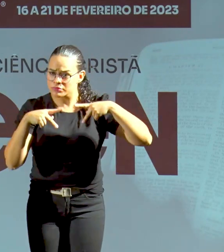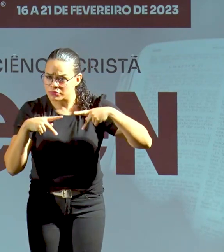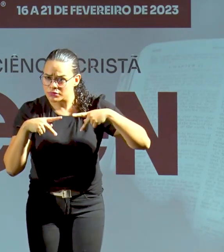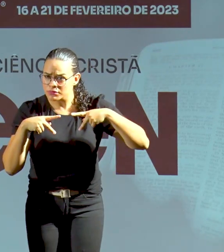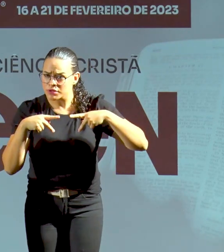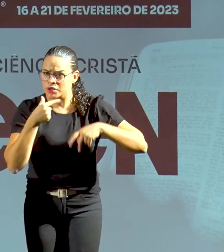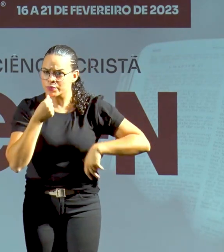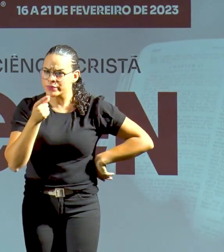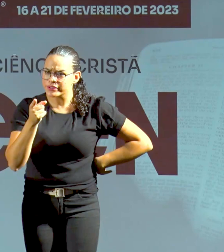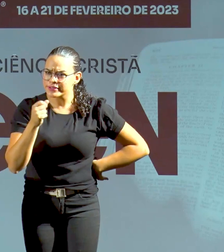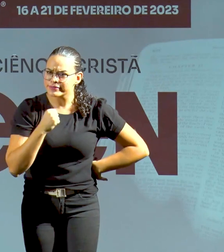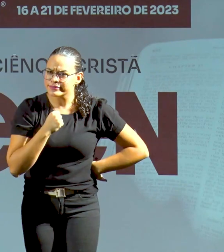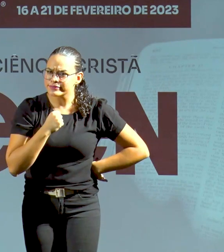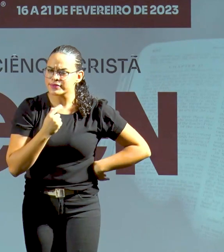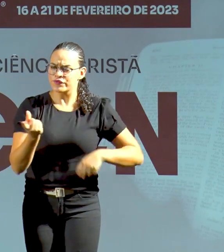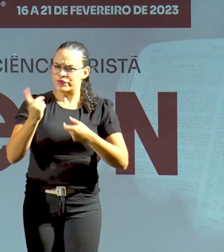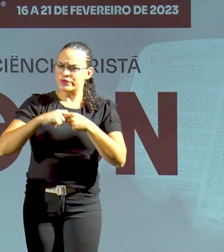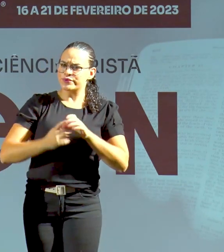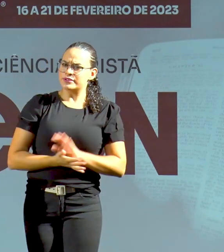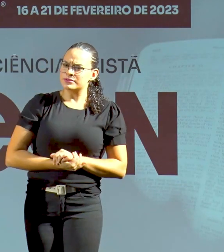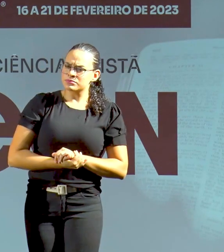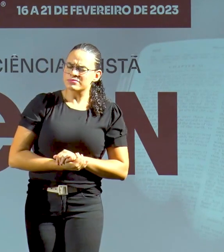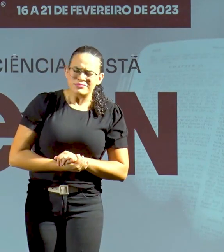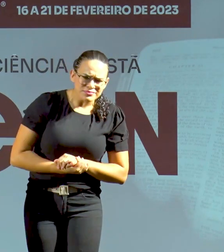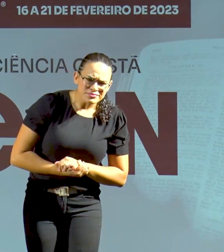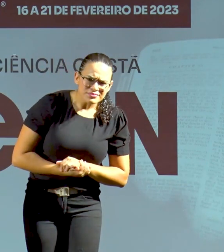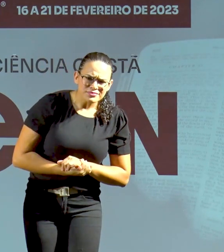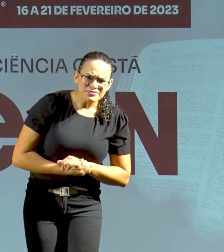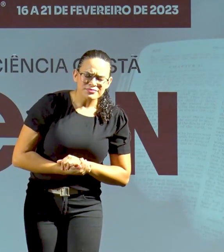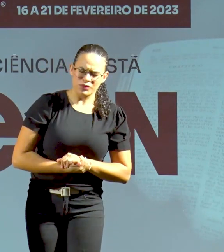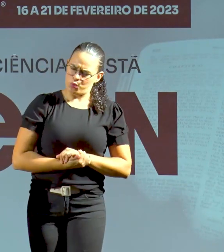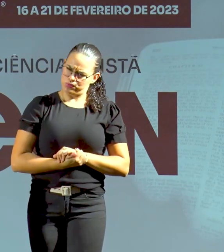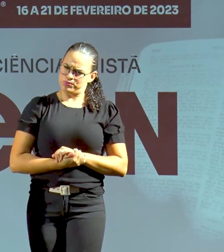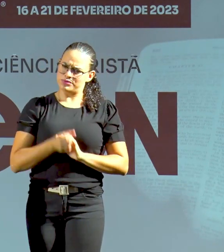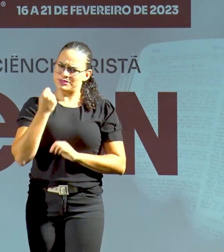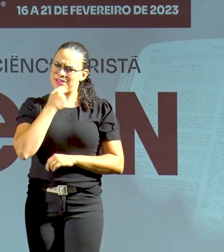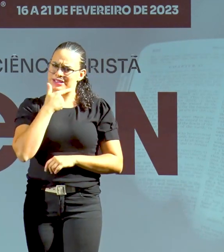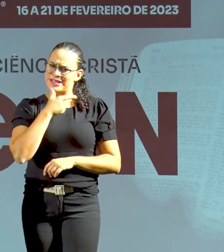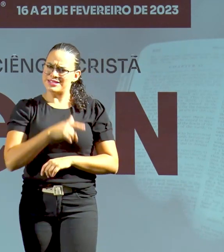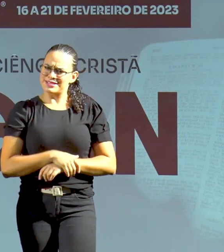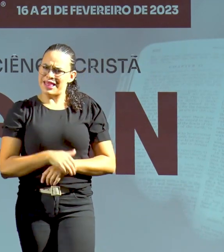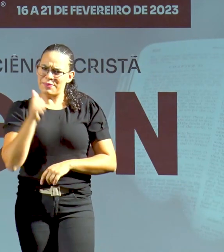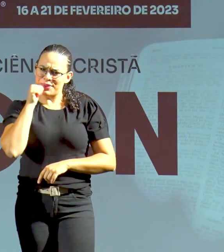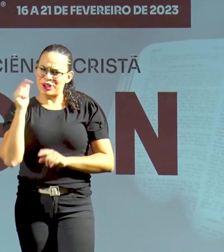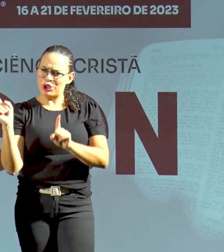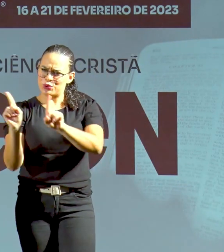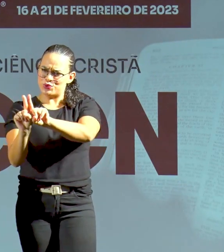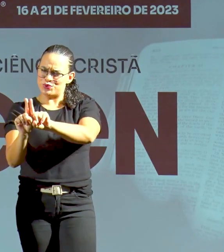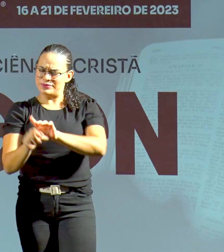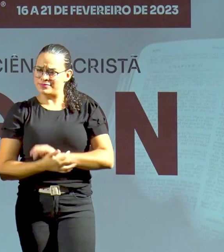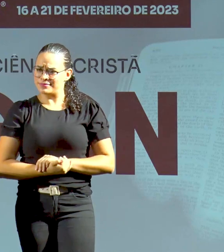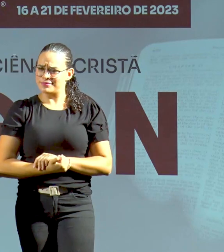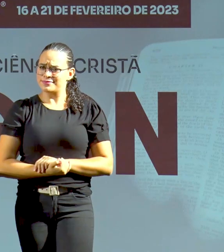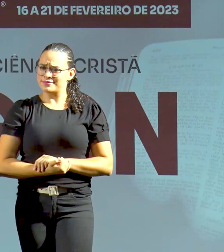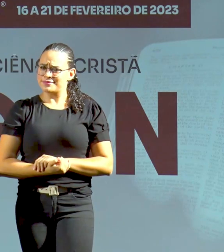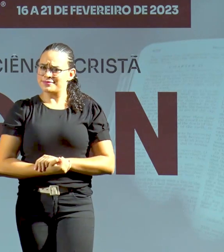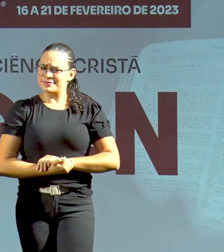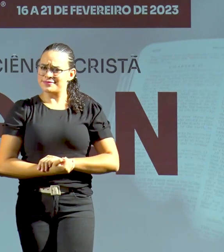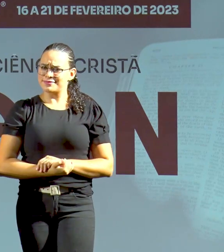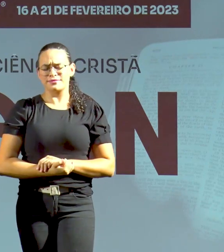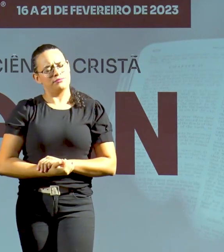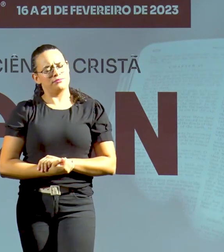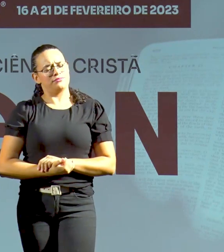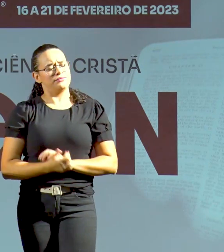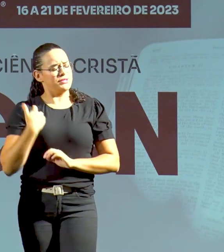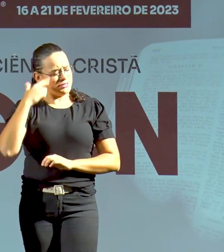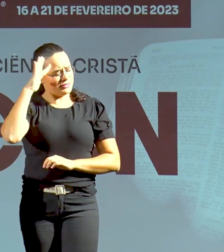eu acho que é um menino voltou tá aí e eu olhei e falei assim mais engraçado parece que ele tá bem colado numa menina ela deve